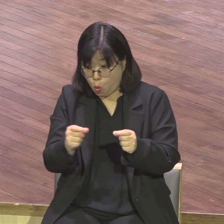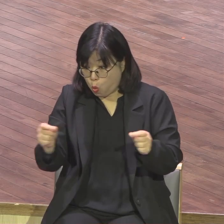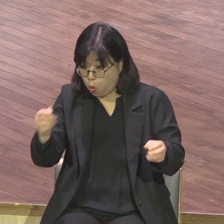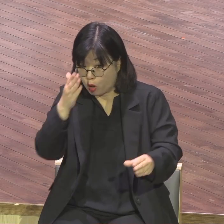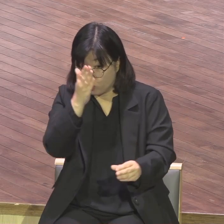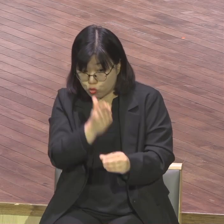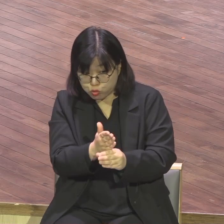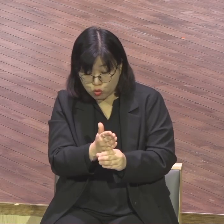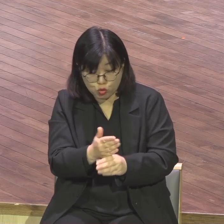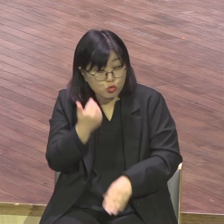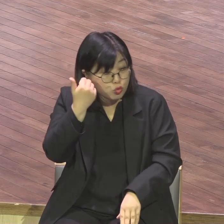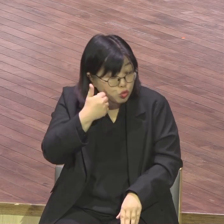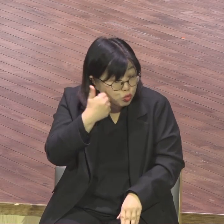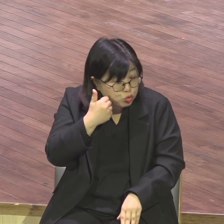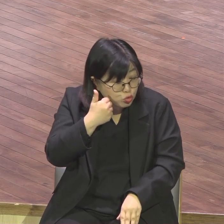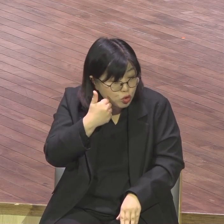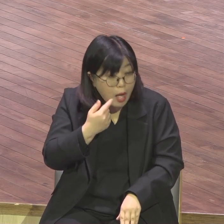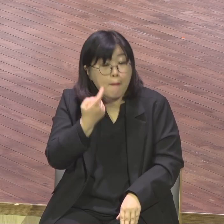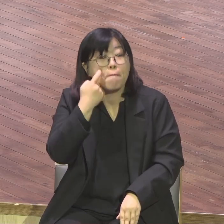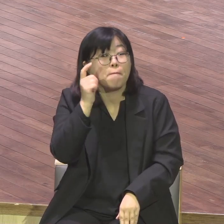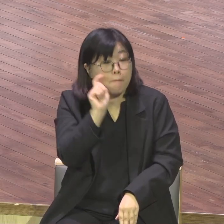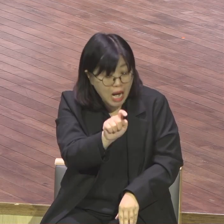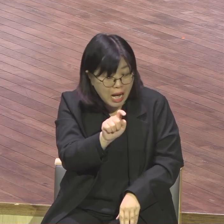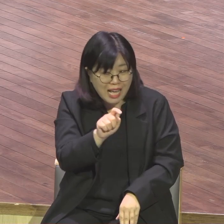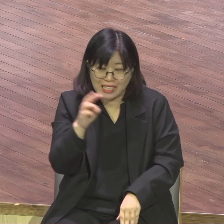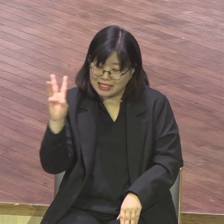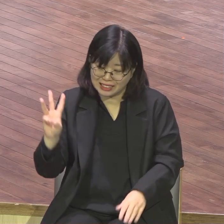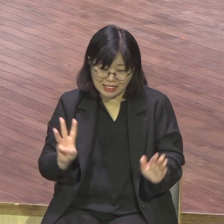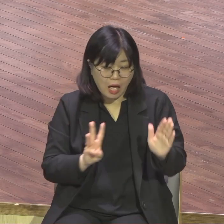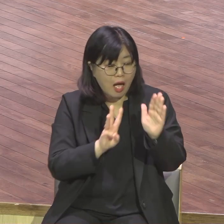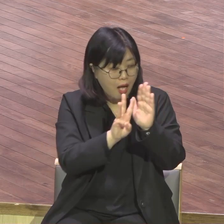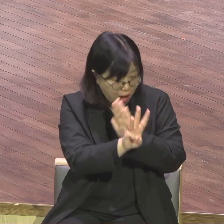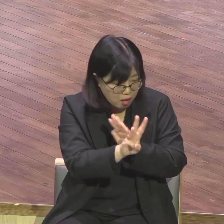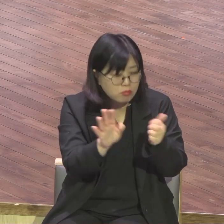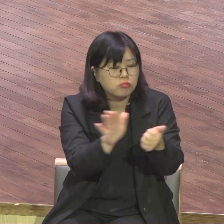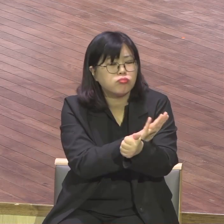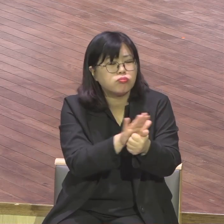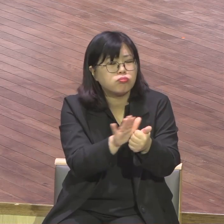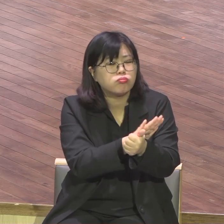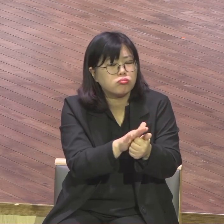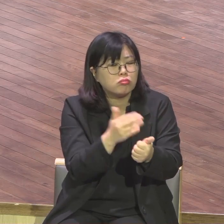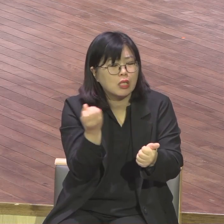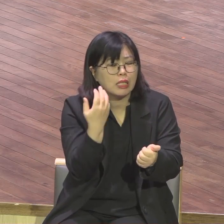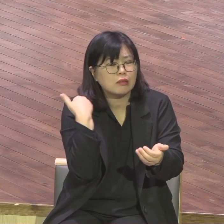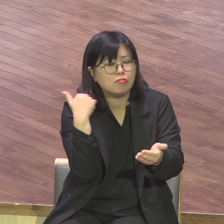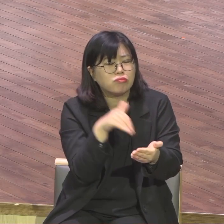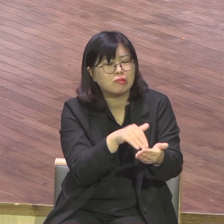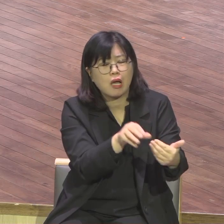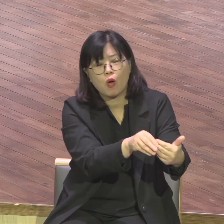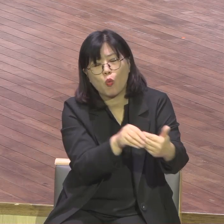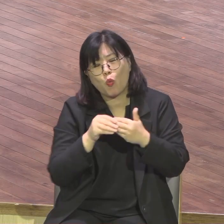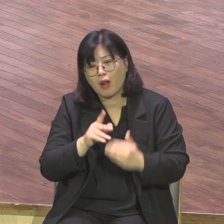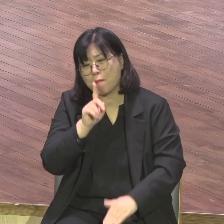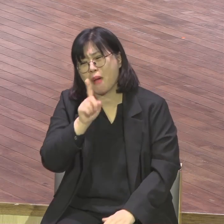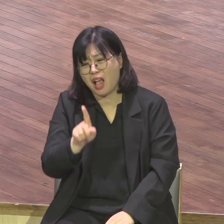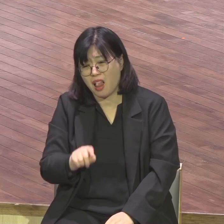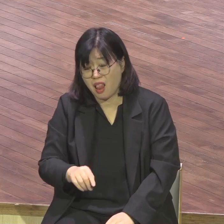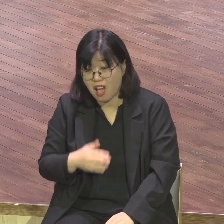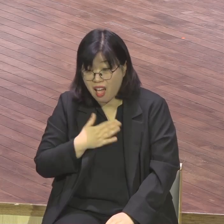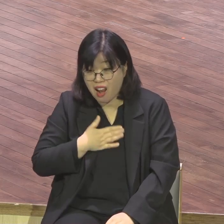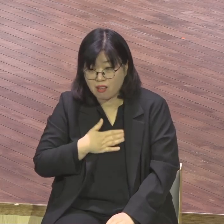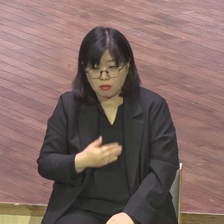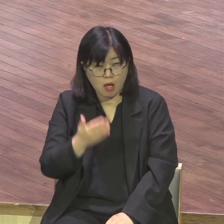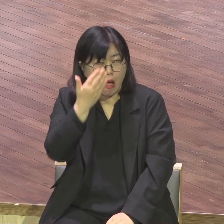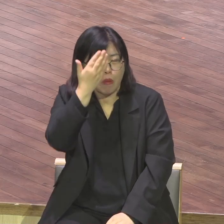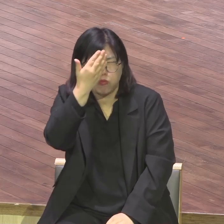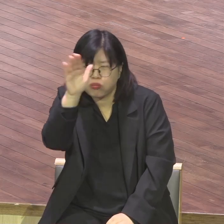만드는 거예요. 정착. 전도하러 나가는 게 아니에요. 뭐 나가도 괜찮겠지만은 취지가 원래 취지는 한 세 중에